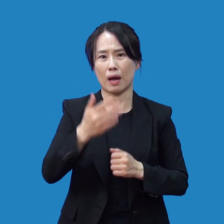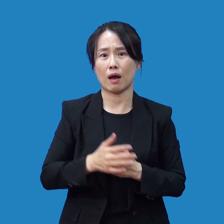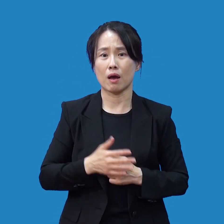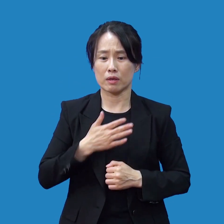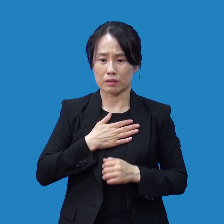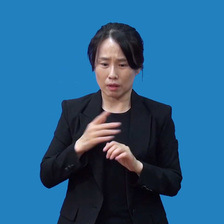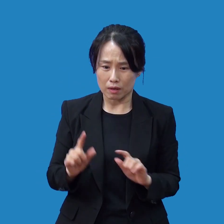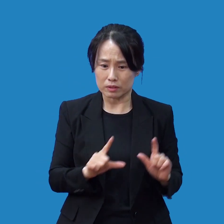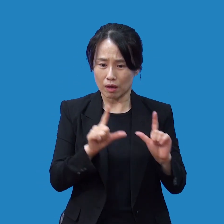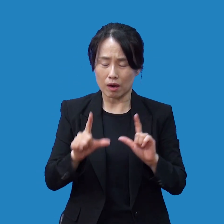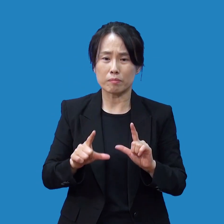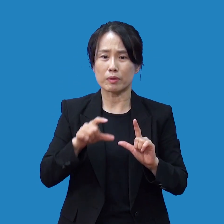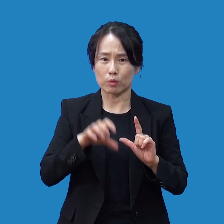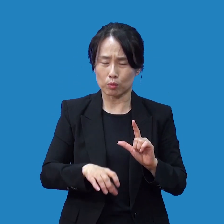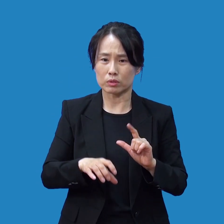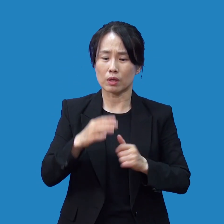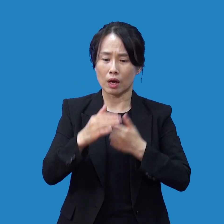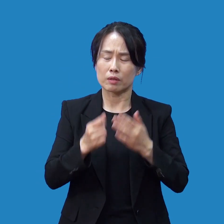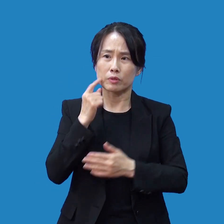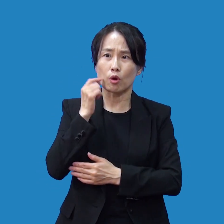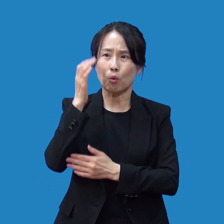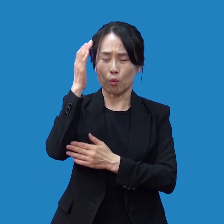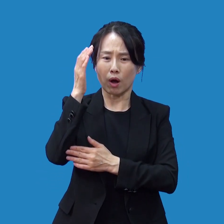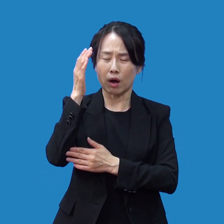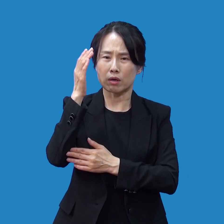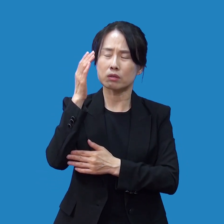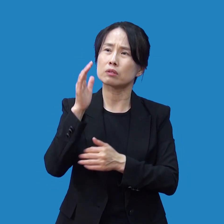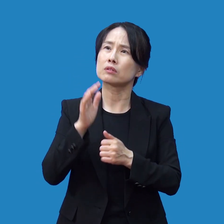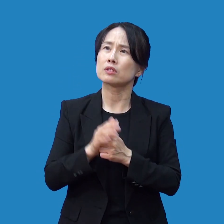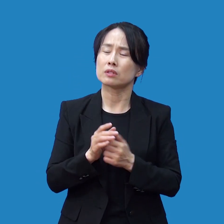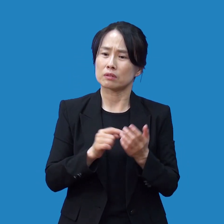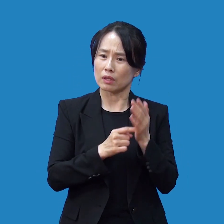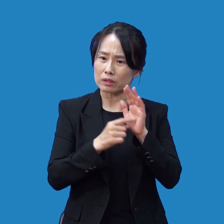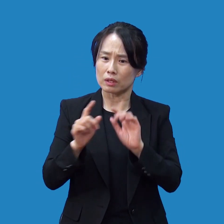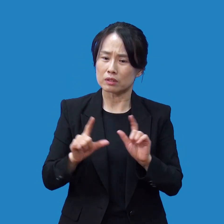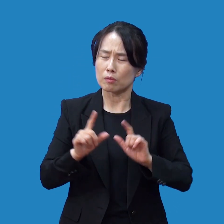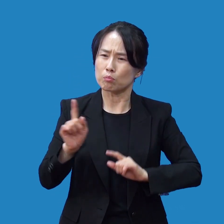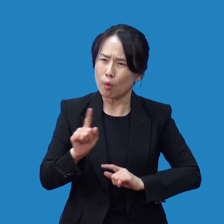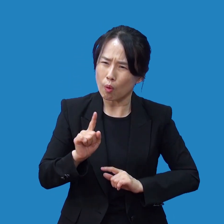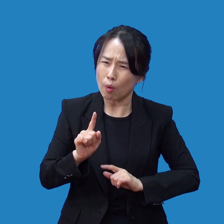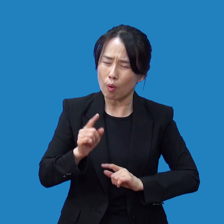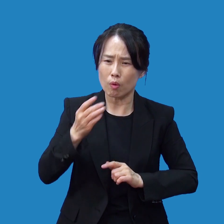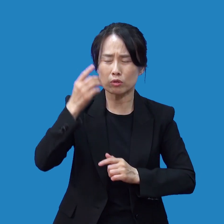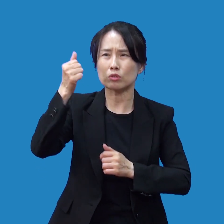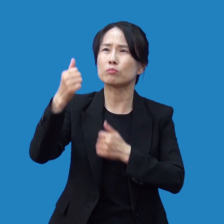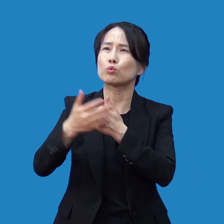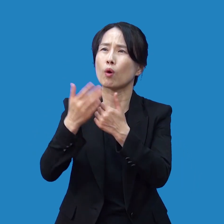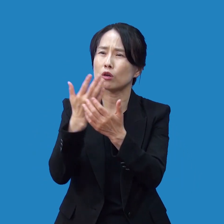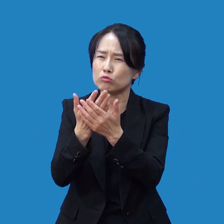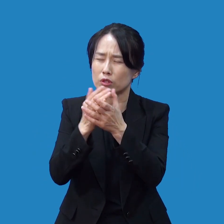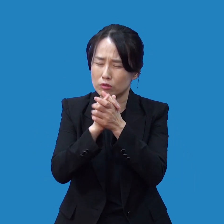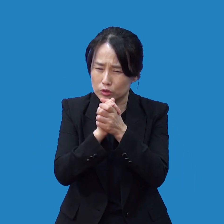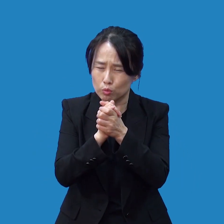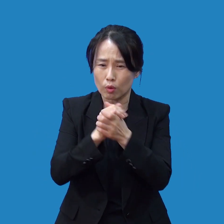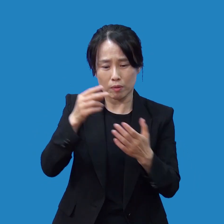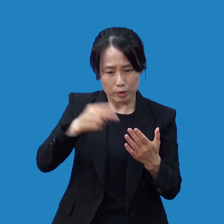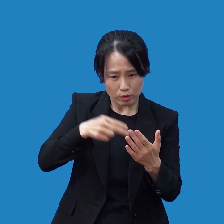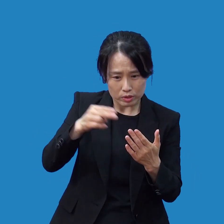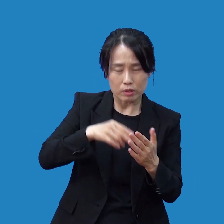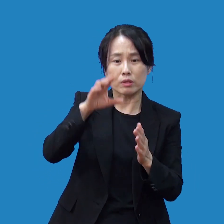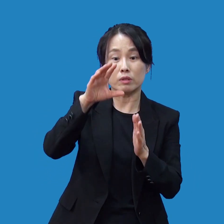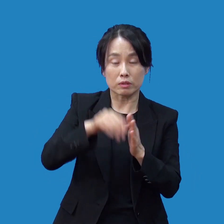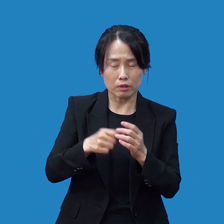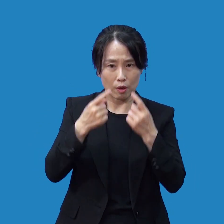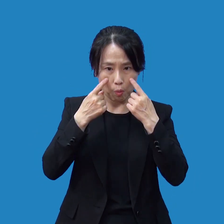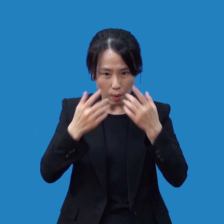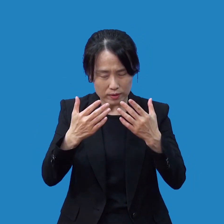하나님의 영광을 구하는 삶이 무엇인가 성령께서 깨닫고 그 자리로 인도하실 것입니다. 이러한 은혜 속에서 주와